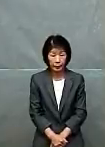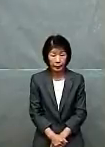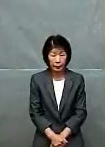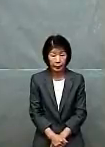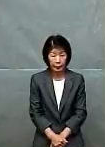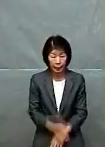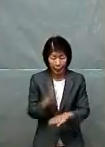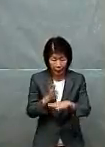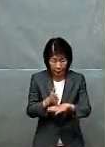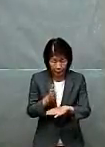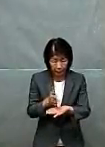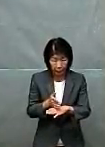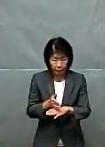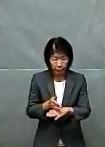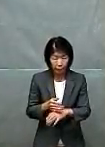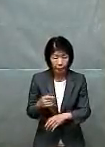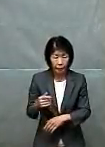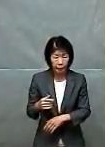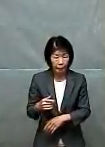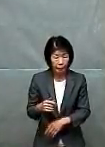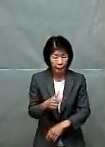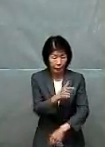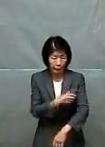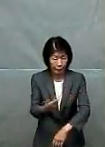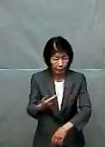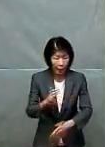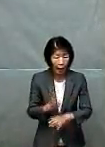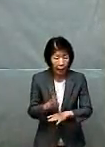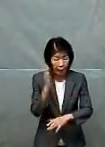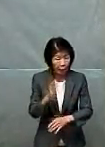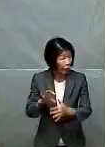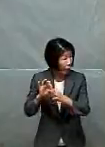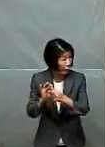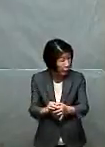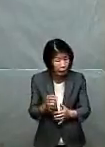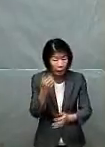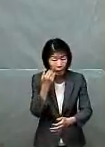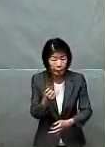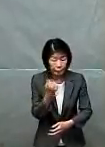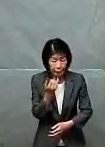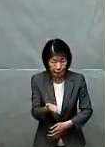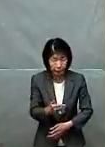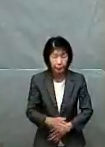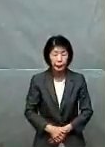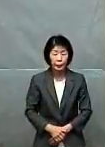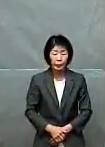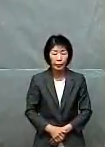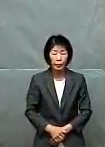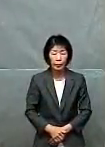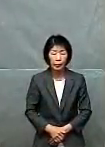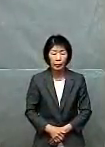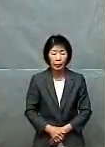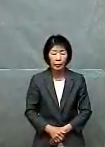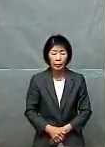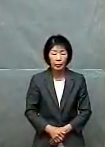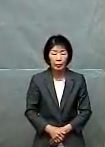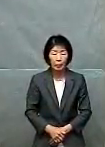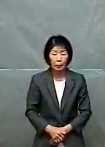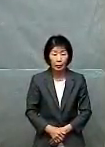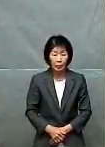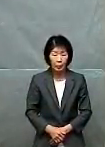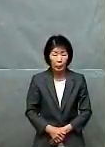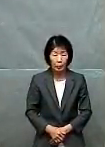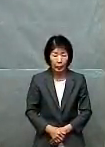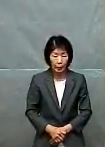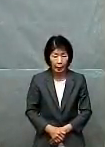分かりました、ありがとうございます。はい、引き続き1点よろしいですか。 はい、どうぞ。 すみません、山